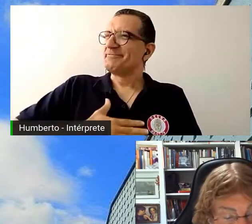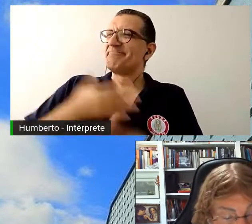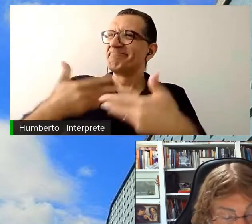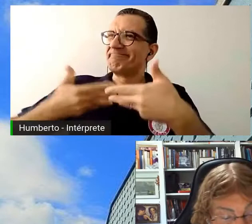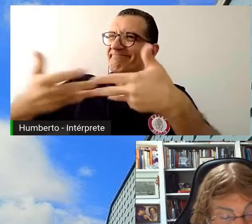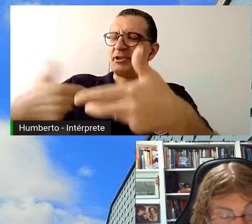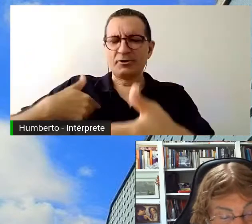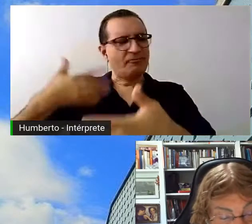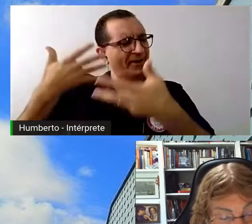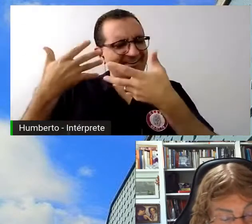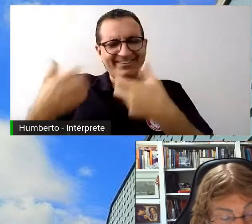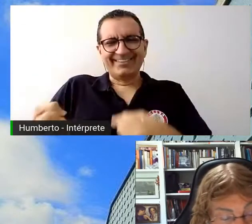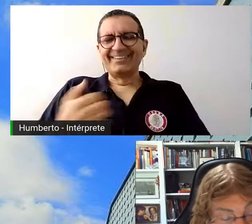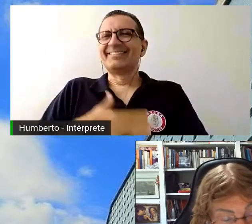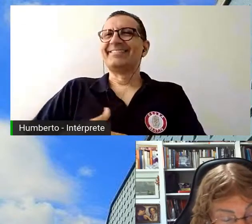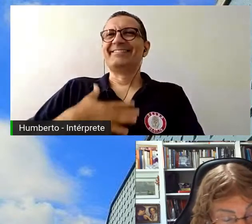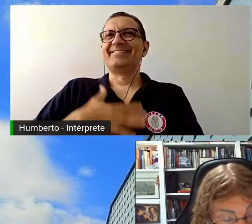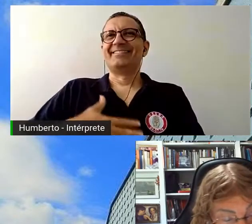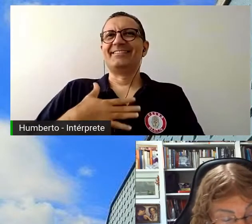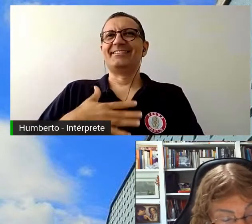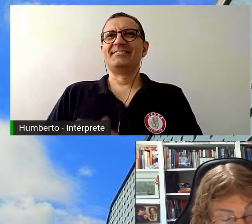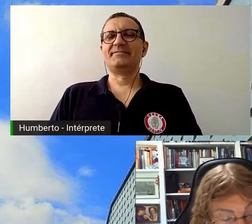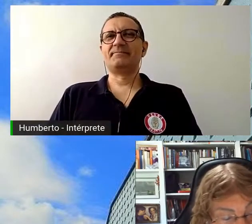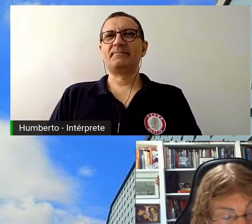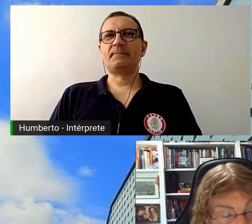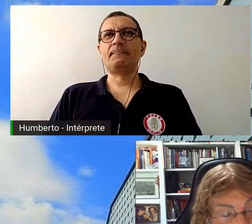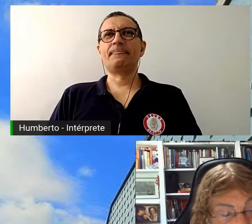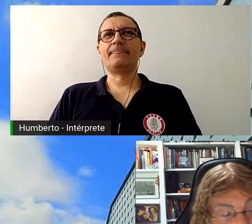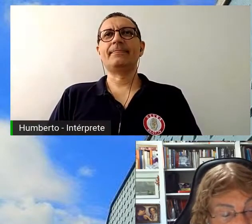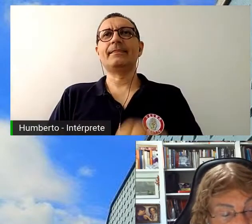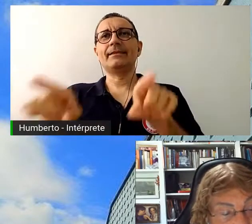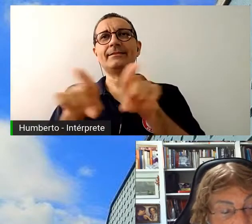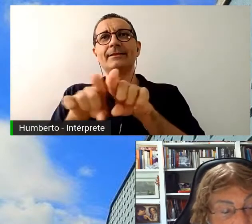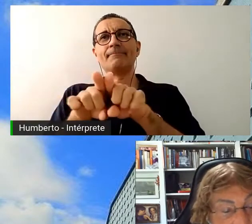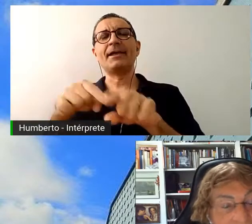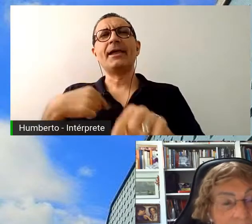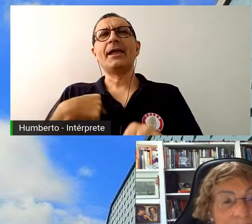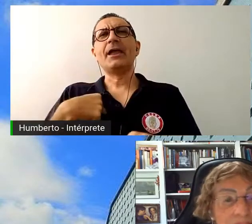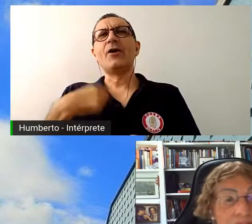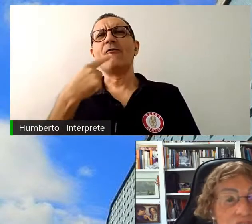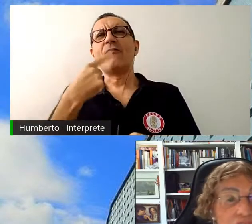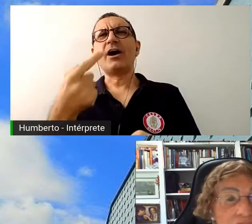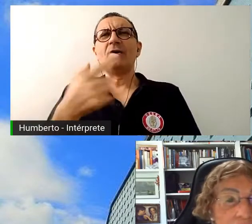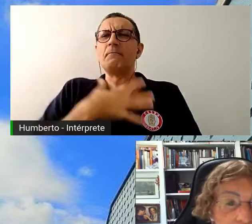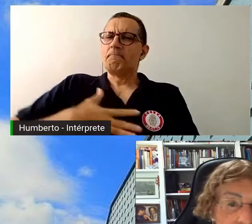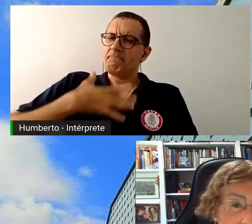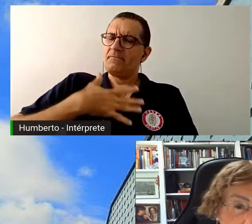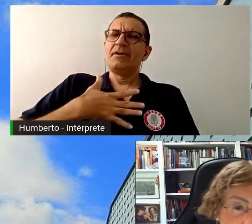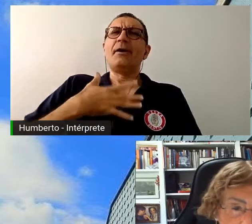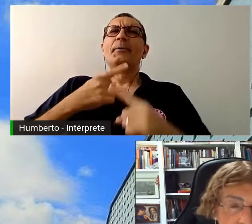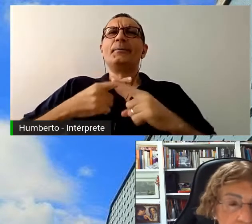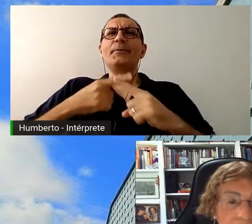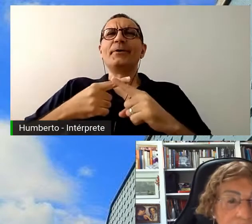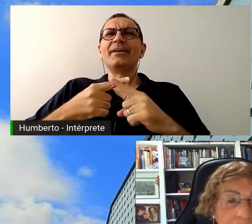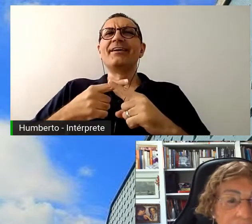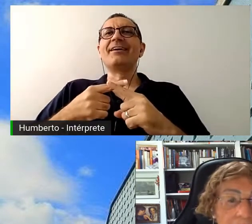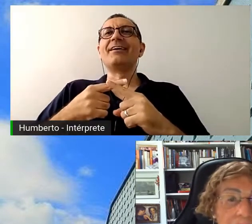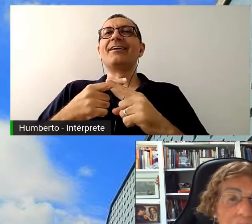convite. E eu digo que é um prazer porque eu tenho uma relação antiga com os